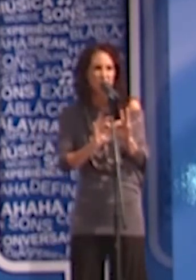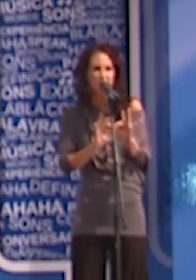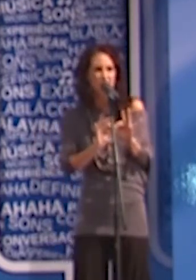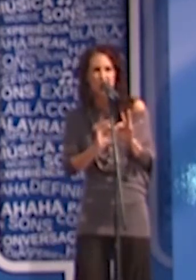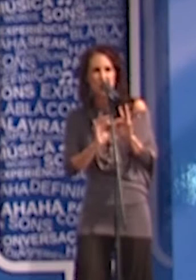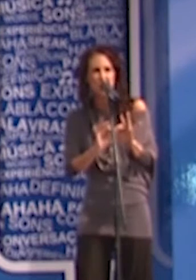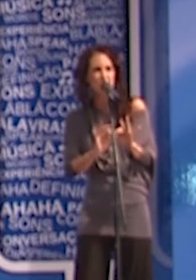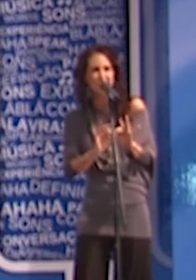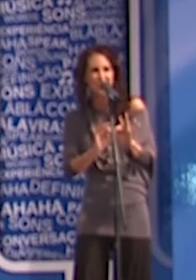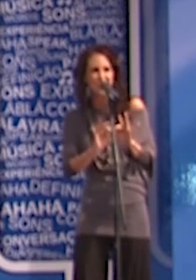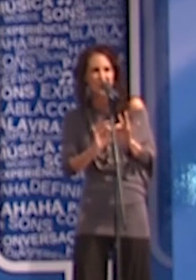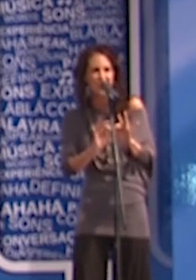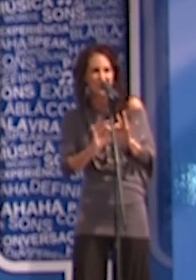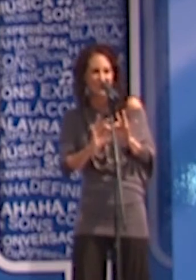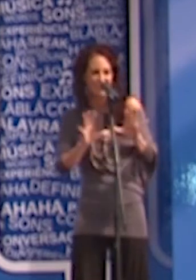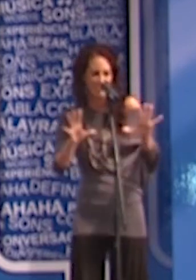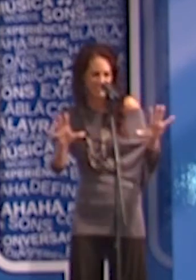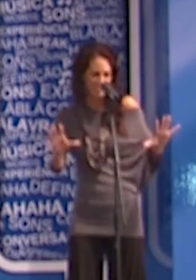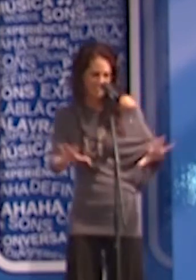feitos um para o outro,